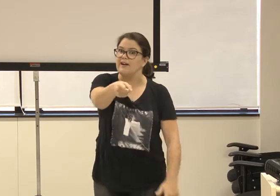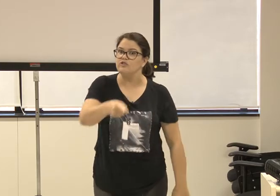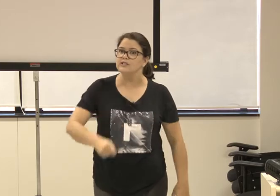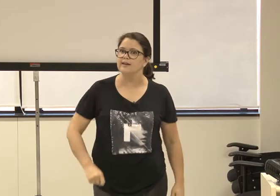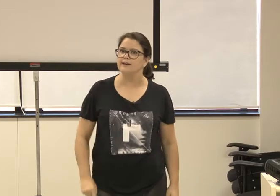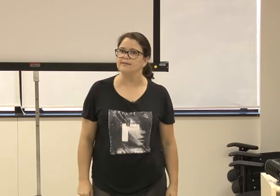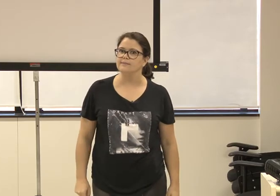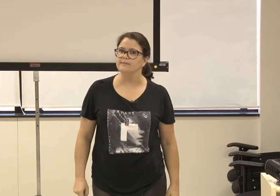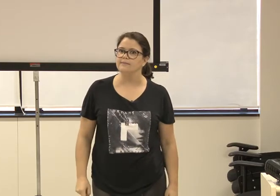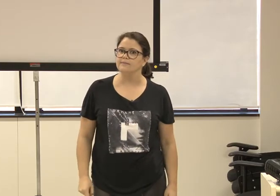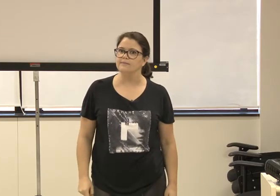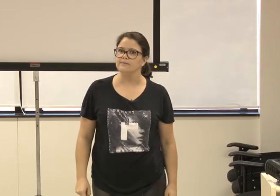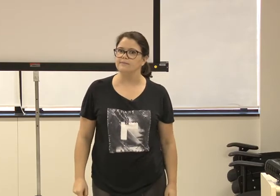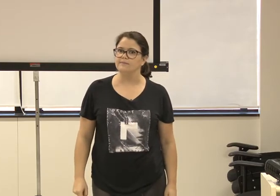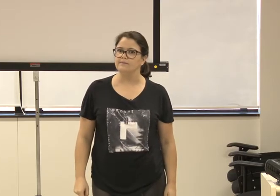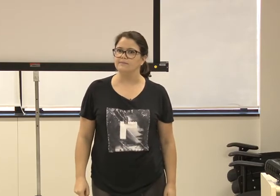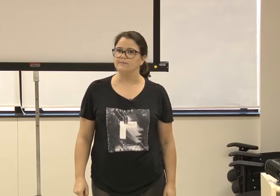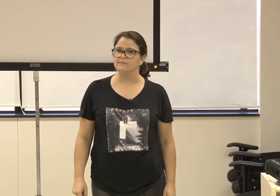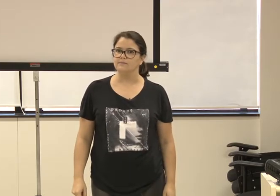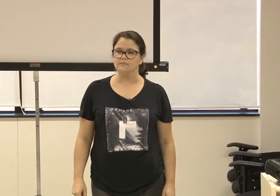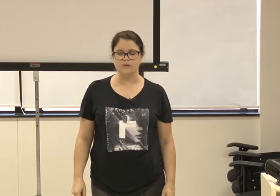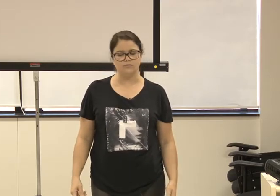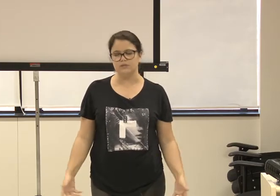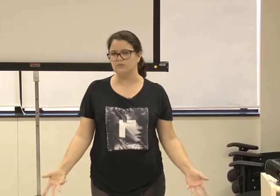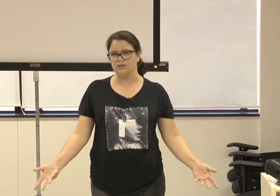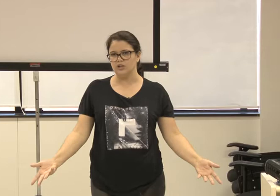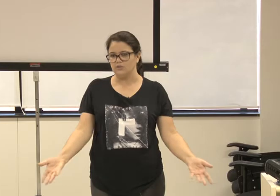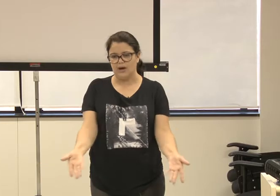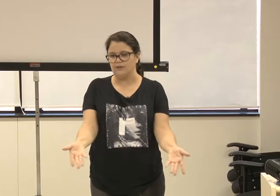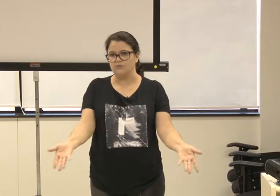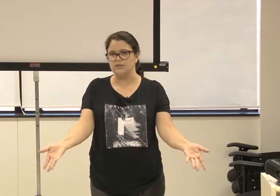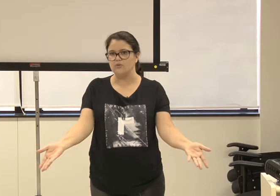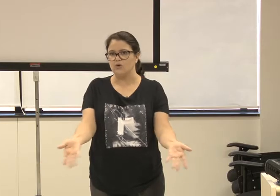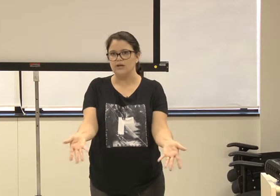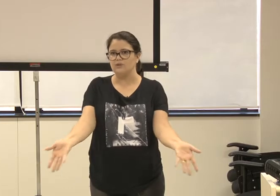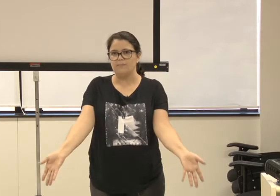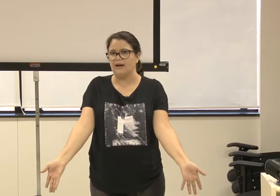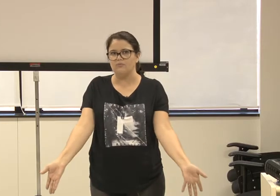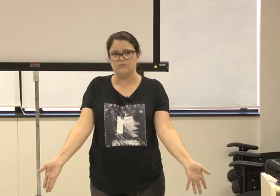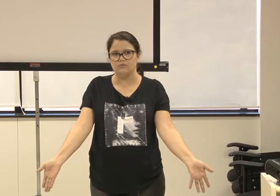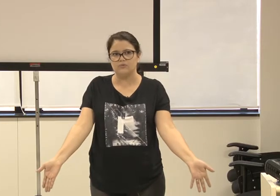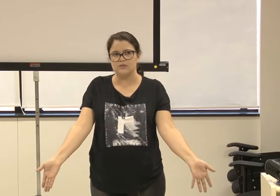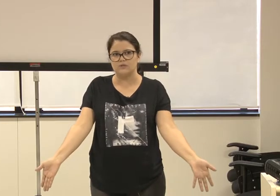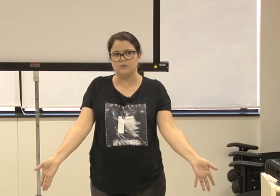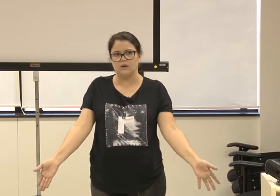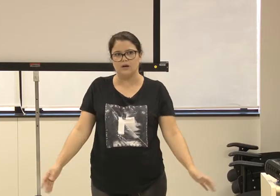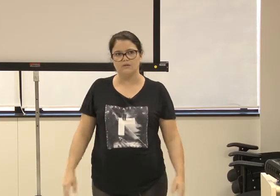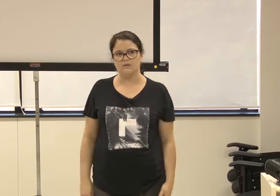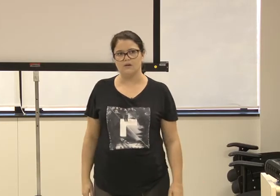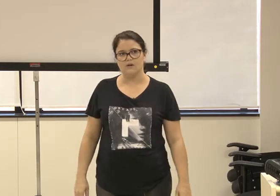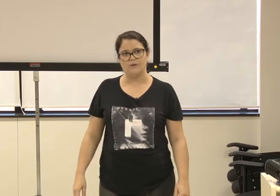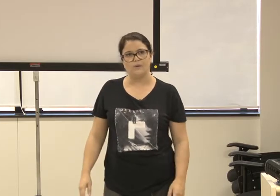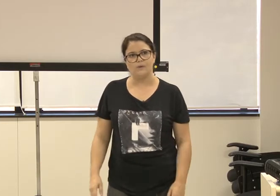você. Mas você perde o seu bônus. Não, mas não tem jeito, o cara não tem seguro, ele não ia pagar o conserto do meu carro.